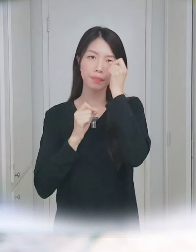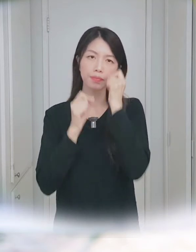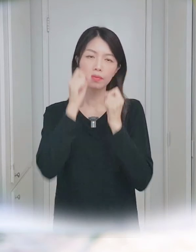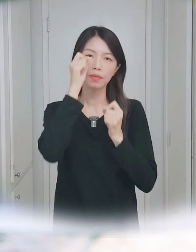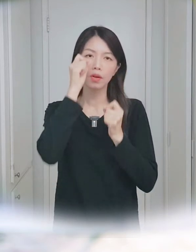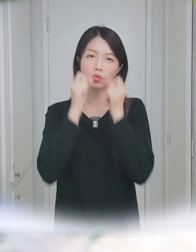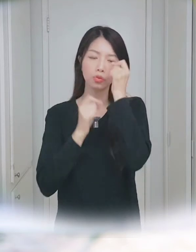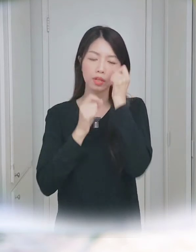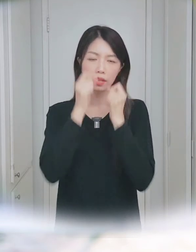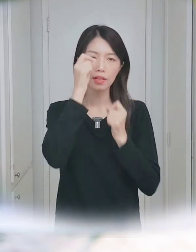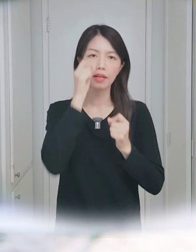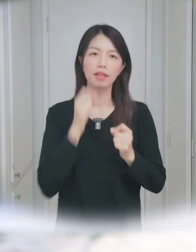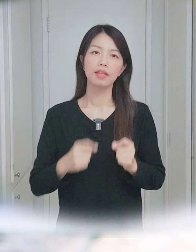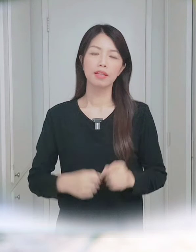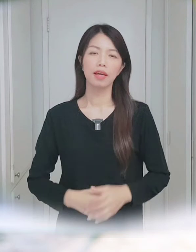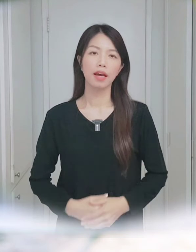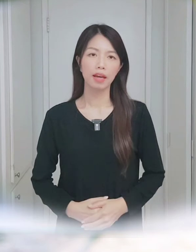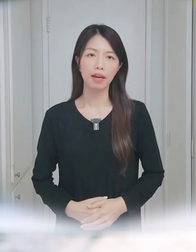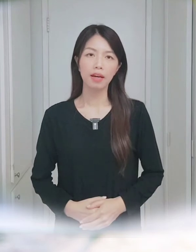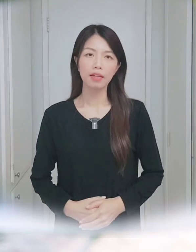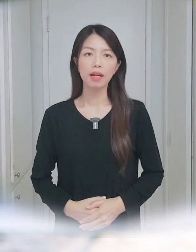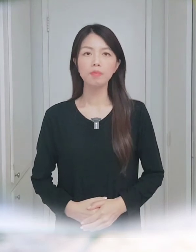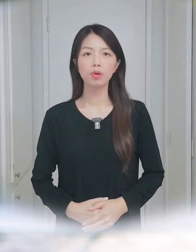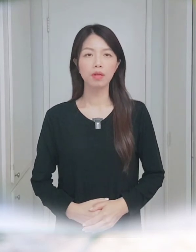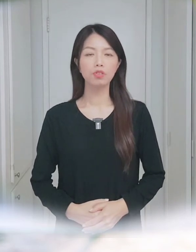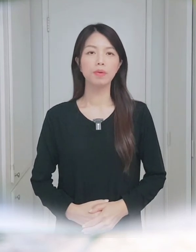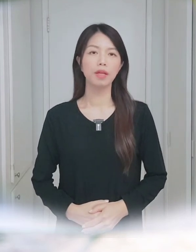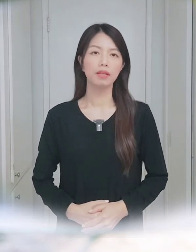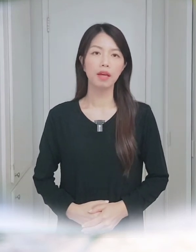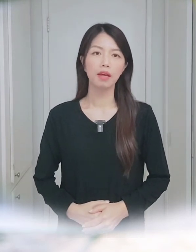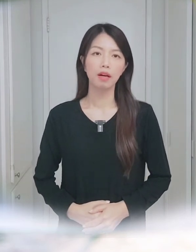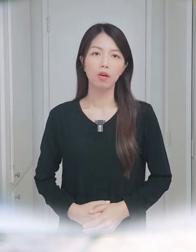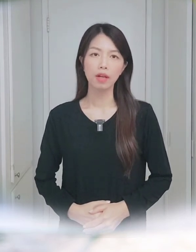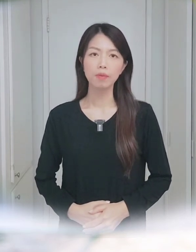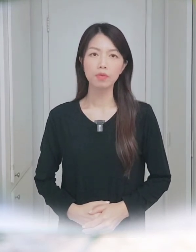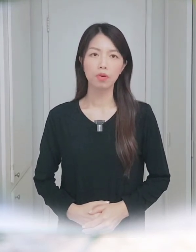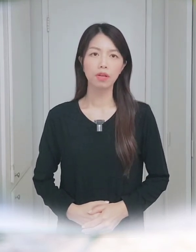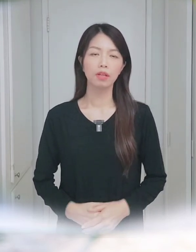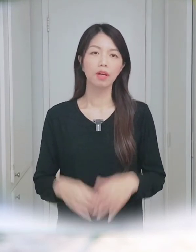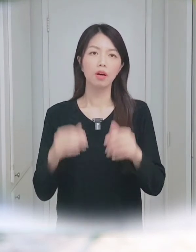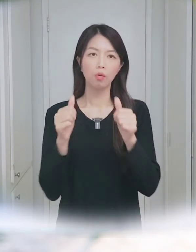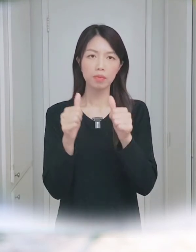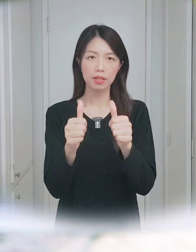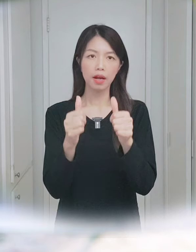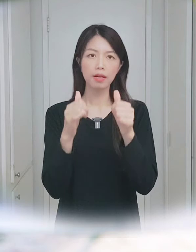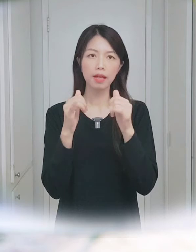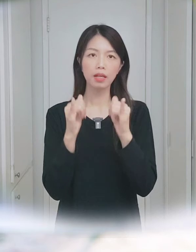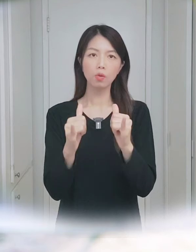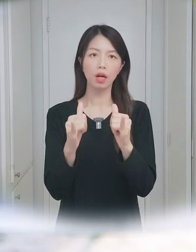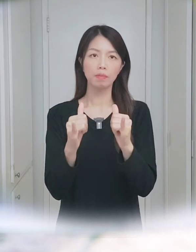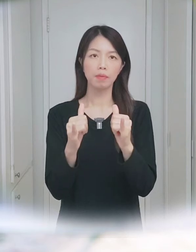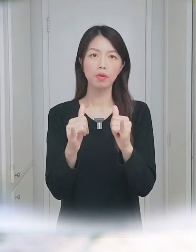울다. 우는 자의 사람 수어로 해주시면 되는데 사람 수어는